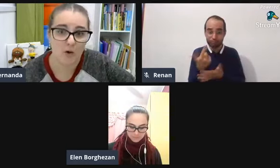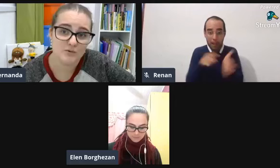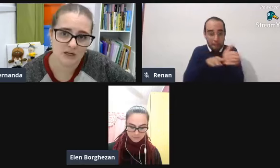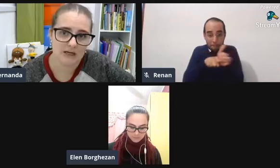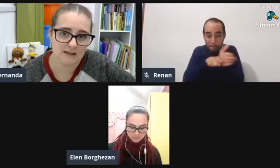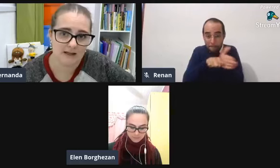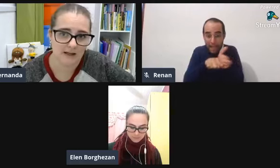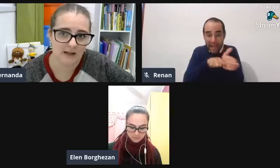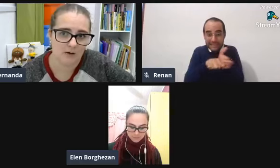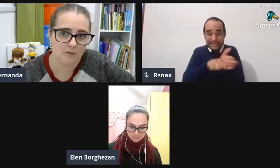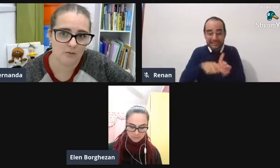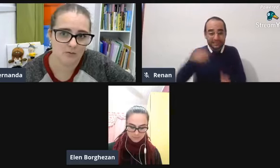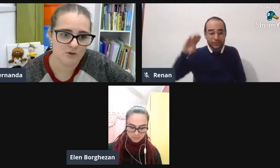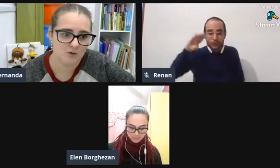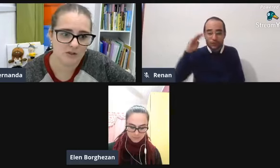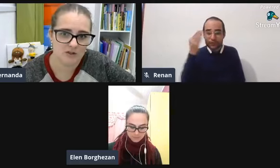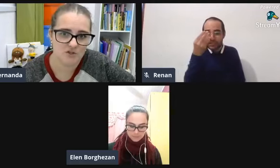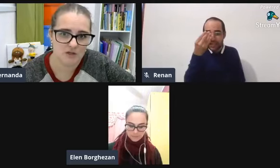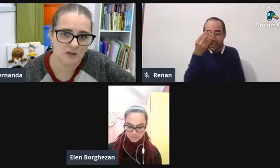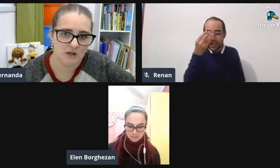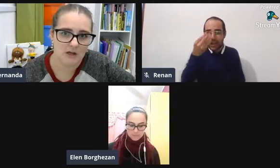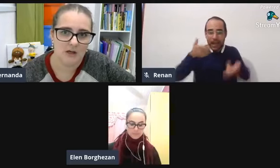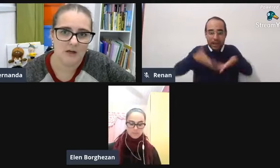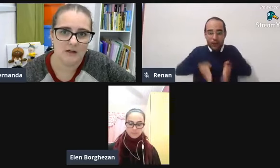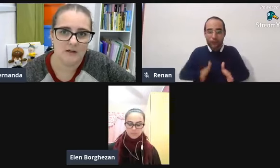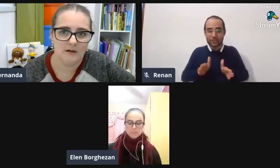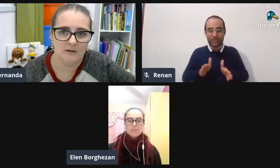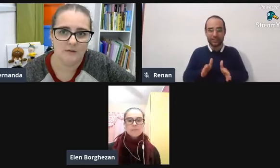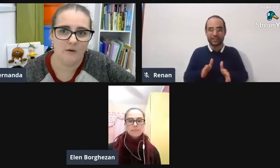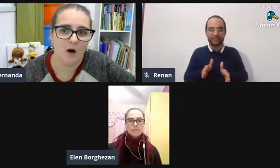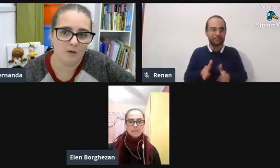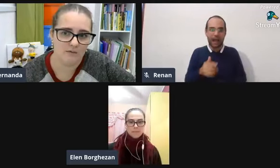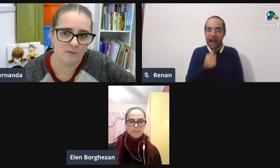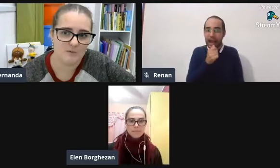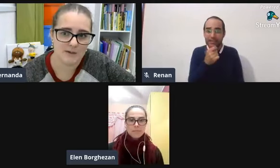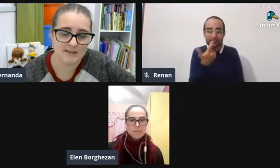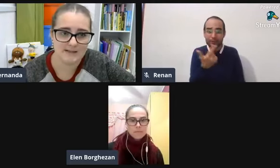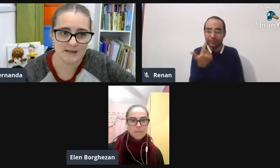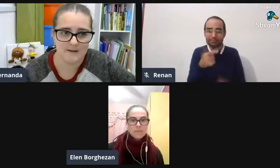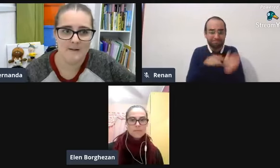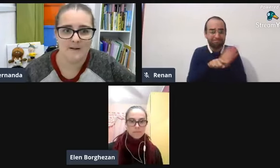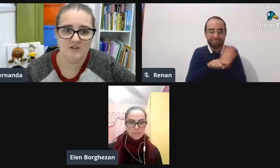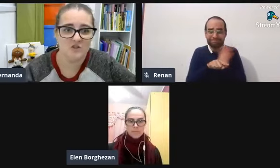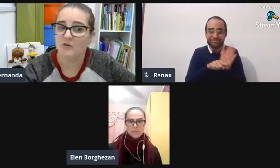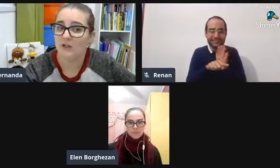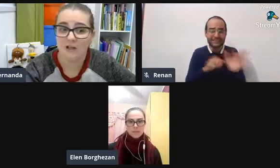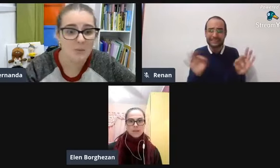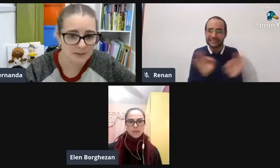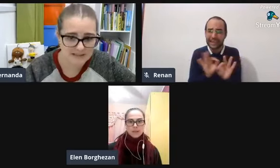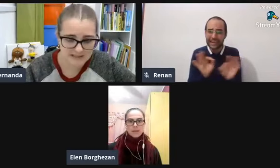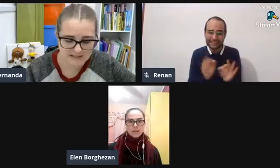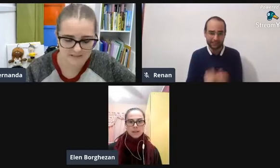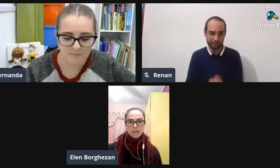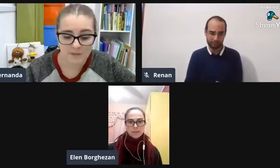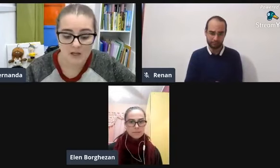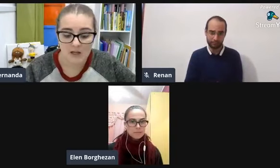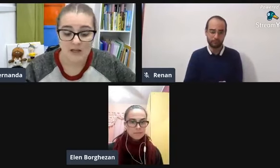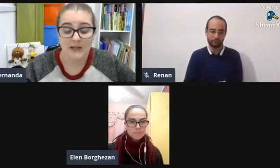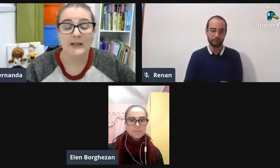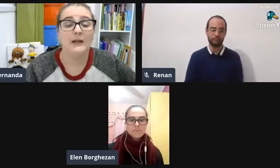surdo-cegueira congênita, né? Que é o nosso grande foco, vamos pensar assim. A gente não tem nenhuma